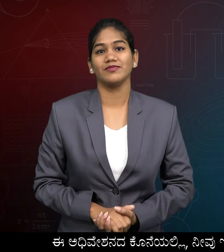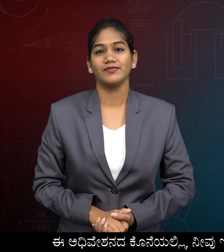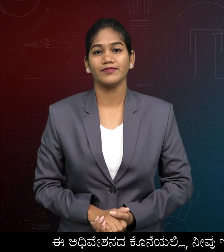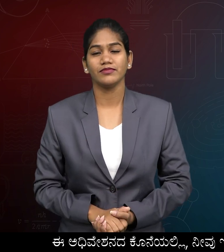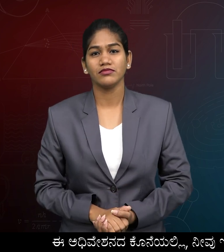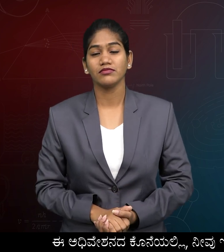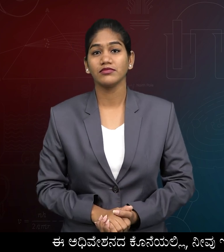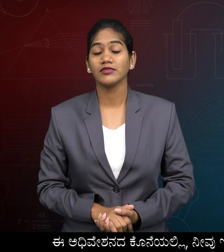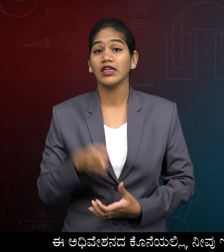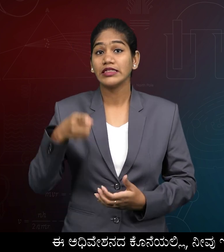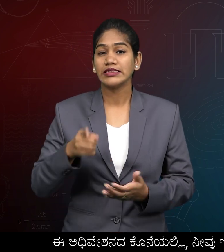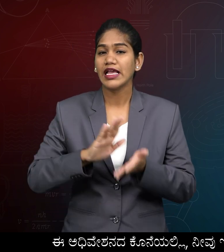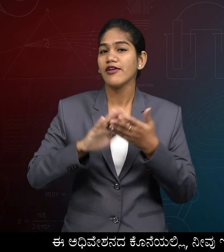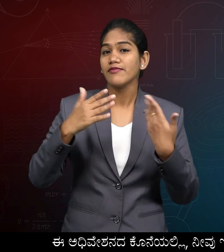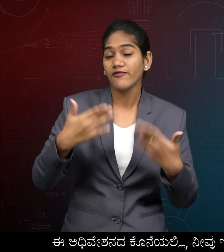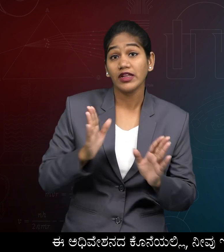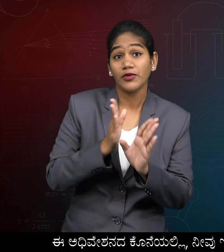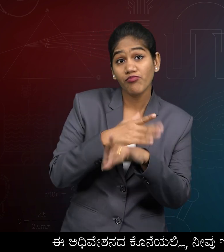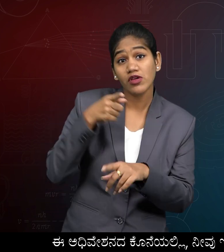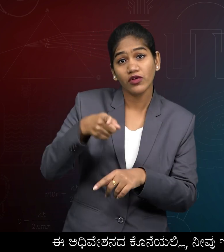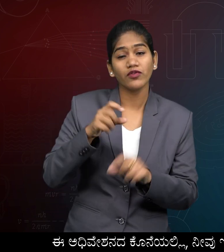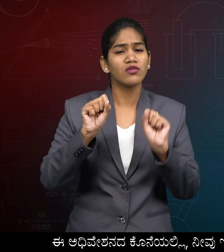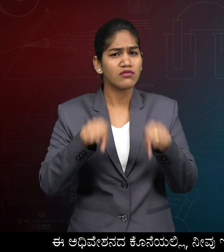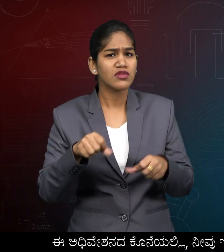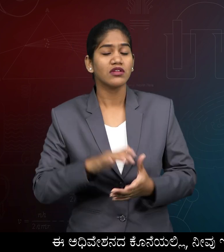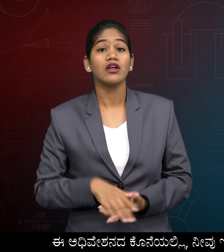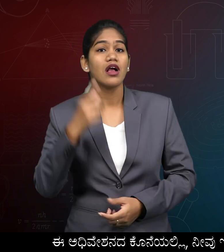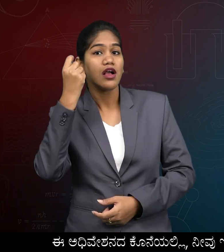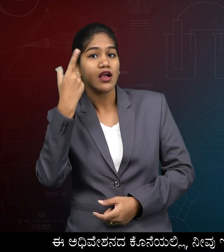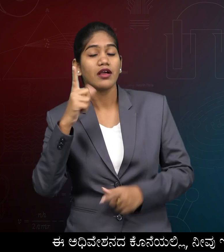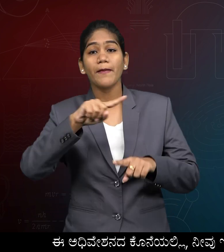ಈ ಅಧಿವೇಶನದ ಕೊನೆಯಲ್ಲಿ ನೀವು ಇದರ ಬಗ್ಗೆ ಅರ್ಥ ಮಾಡಿಕೊಳ್ಳಲು ಸಾಧ್ಯವಾಗುತ್ತದೆ.